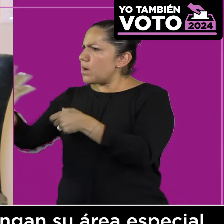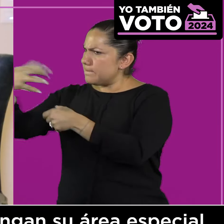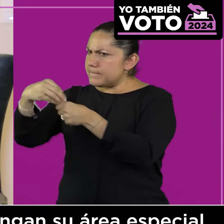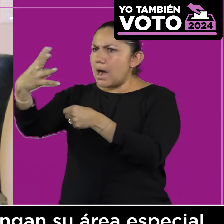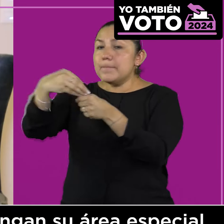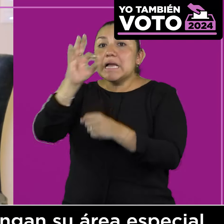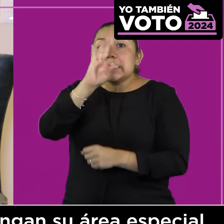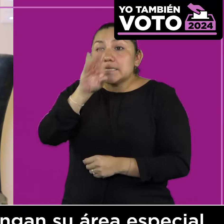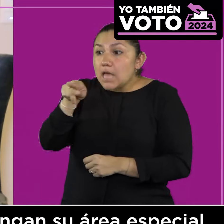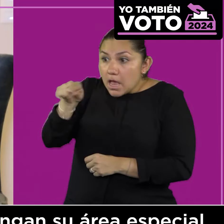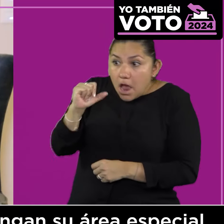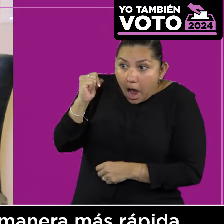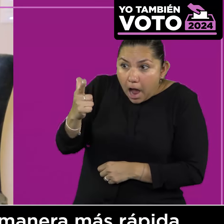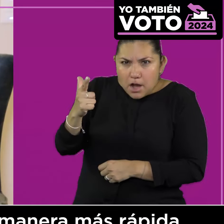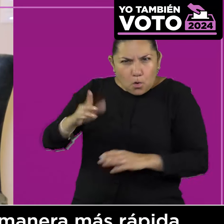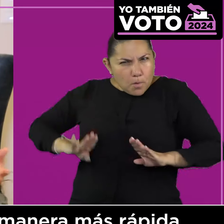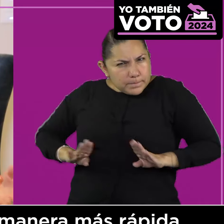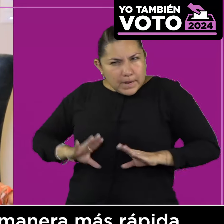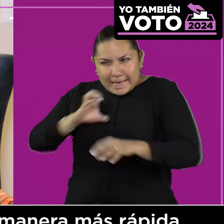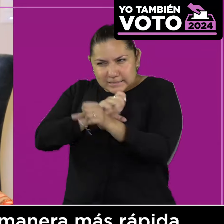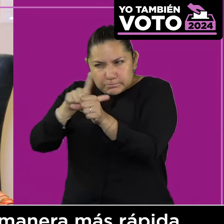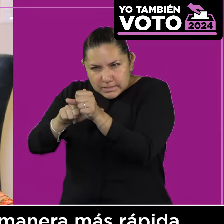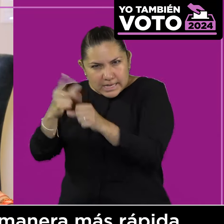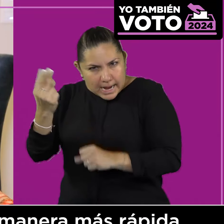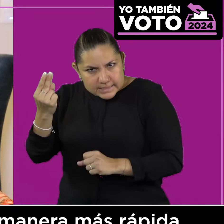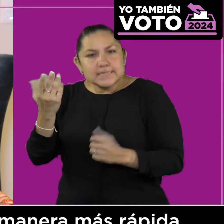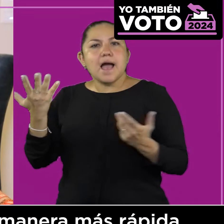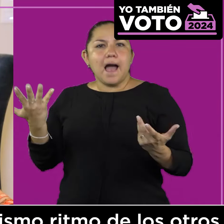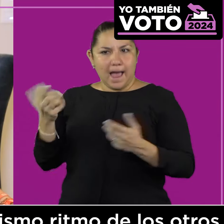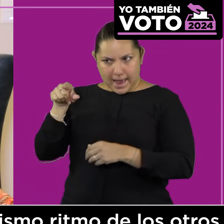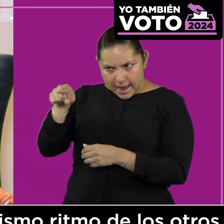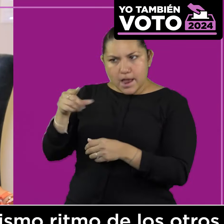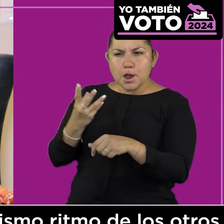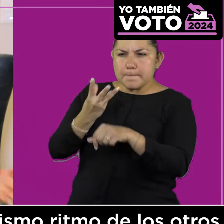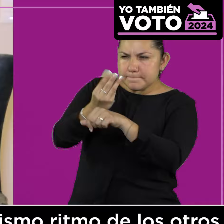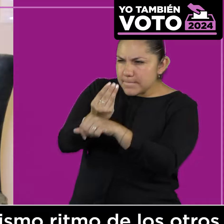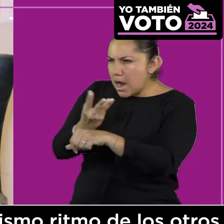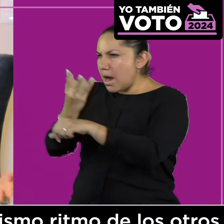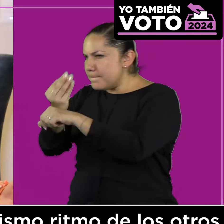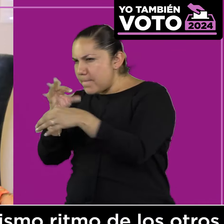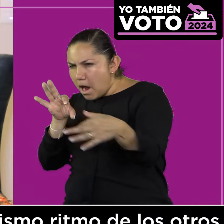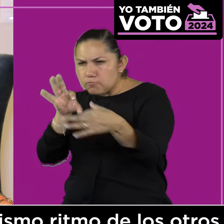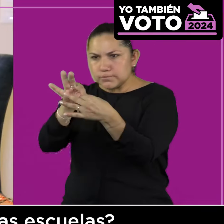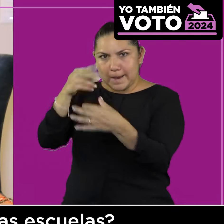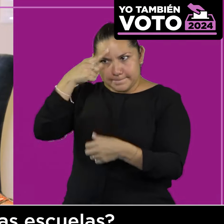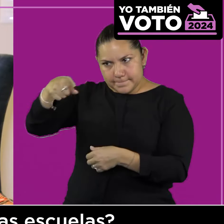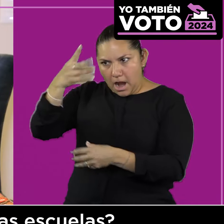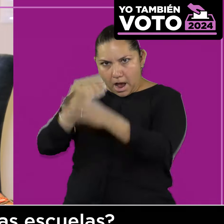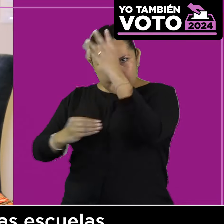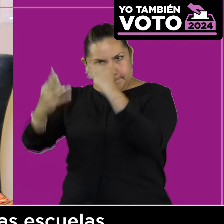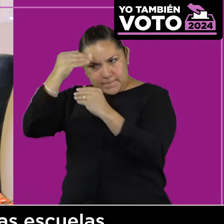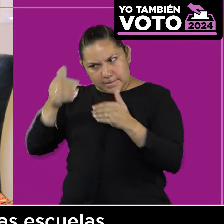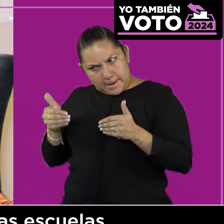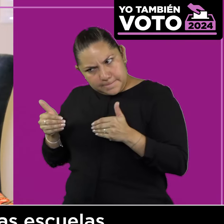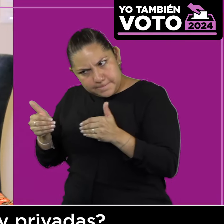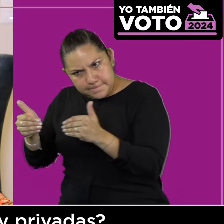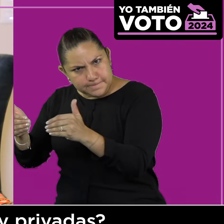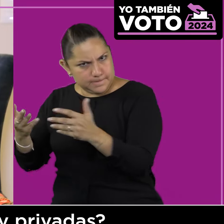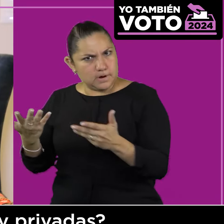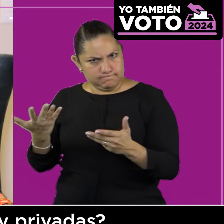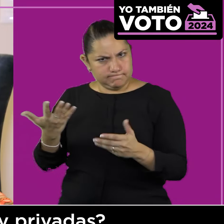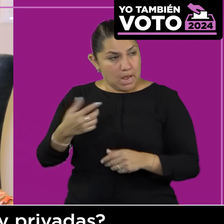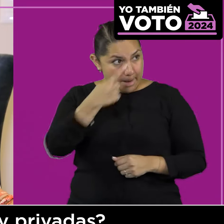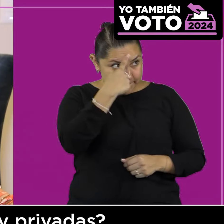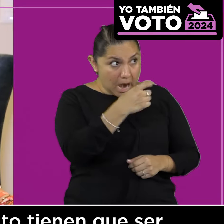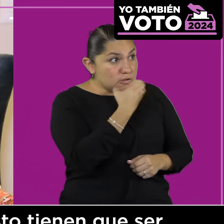requerimiento Pues que también tengan su área especial para que ellos de manera más rápida pues puedan aprender al mismo ritmo de los otros en todas las escuelas en todas las escuelas